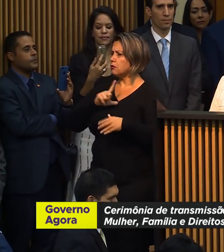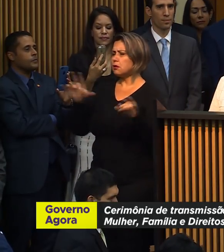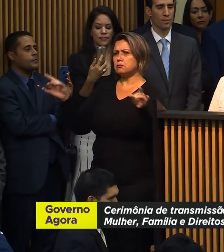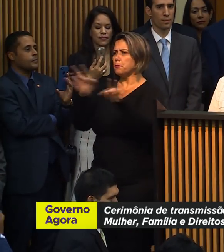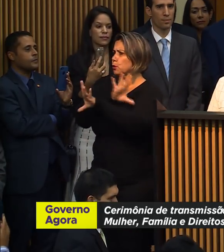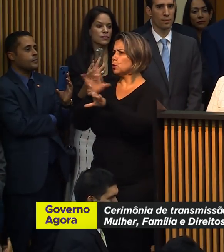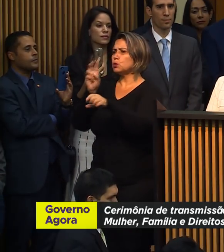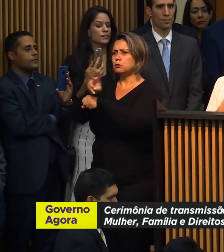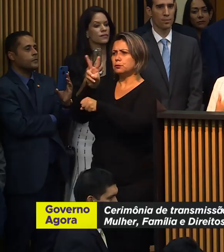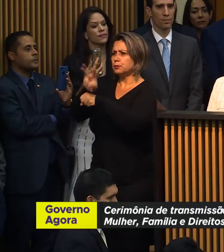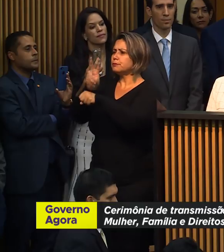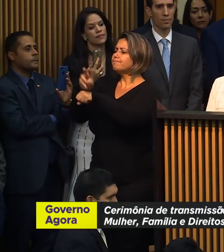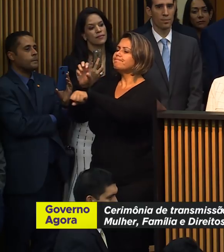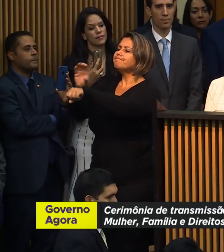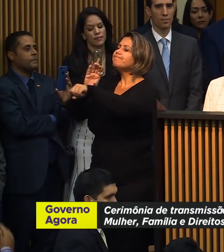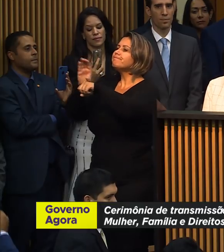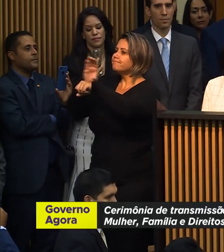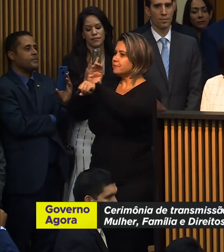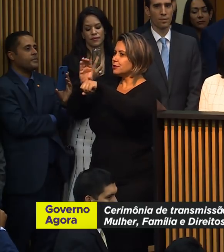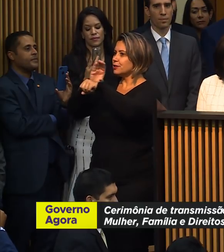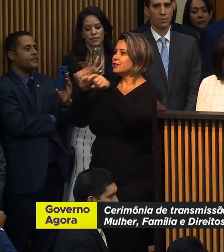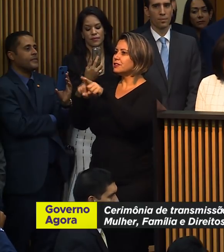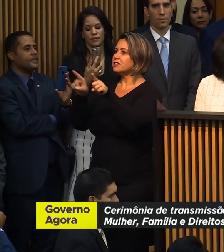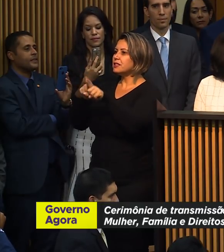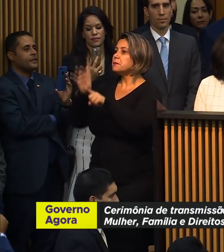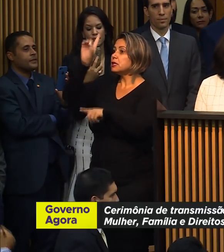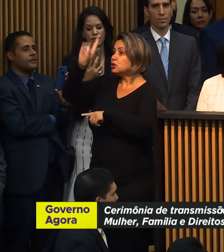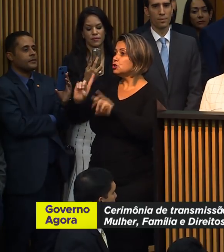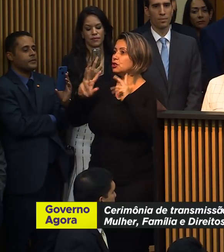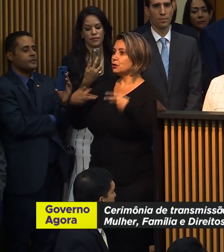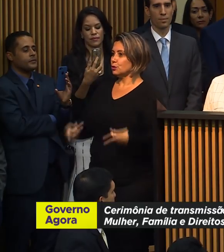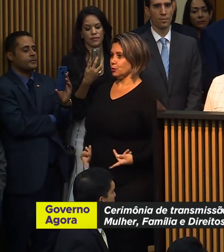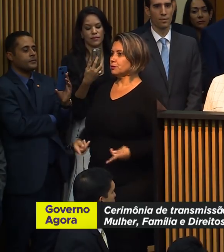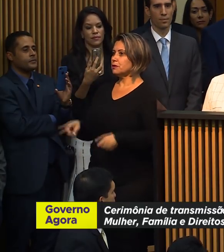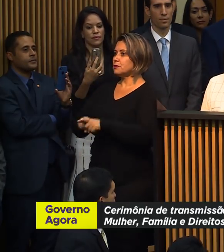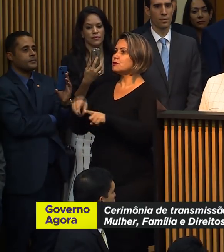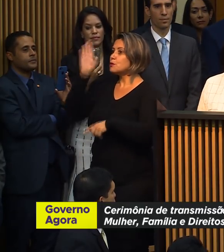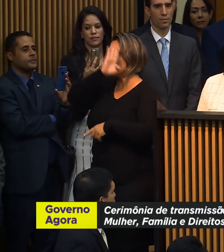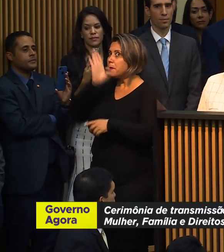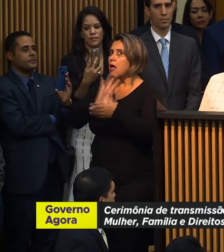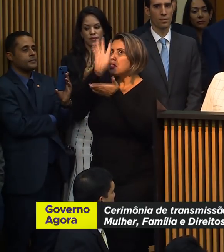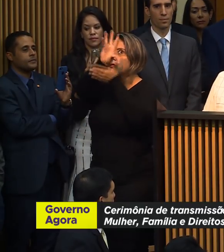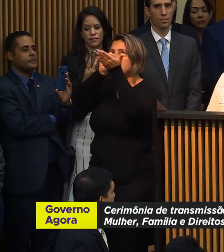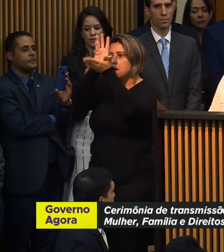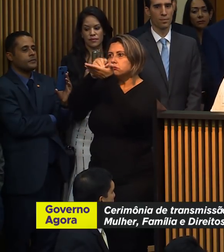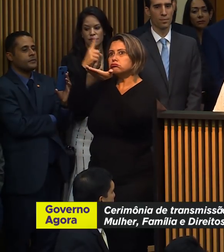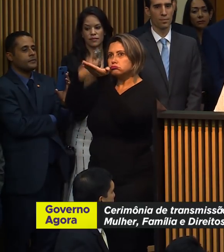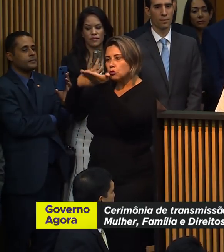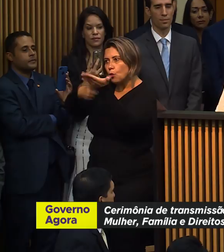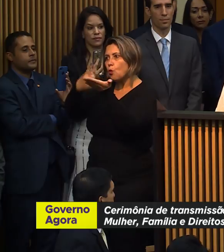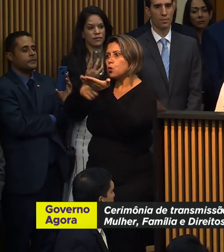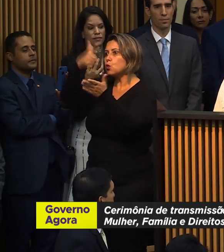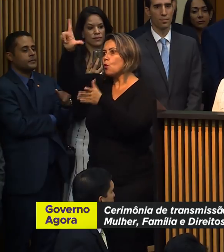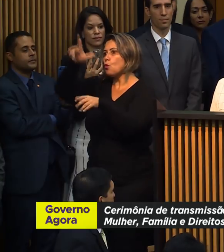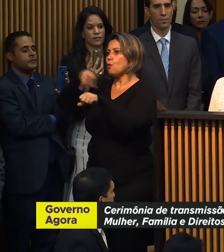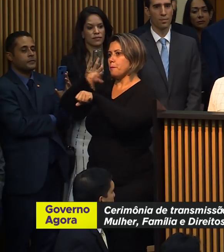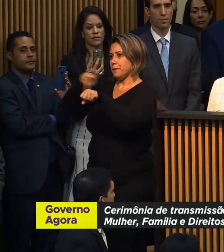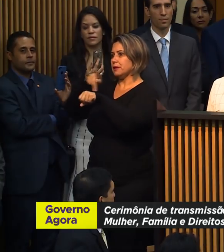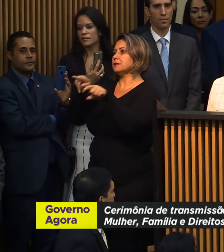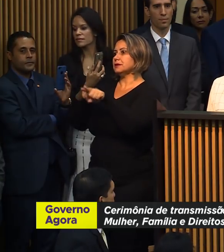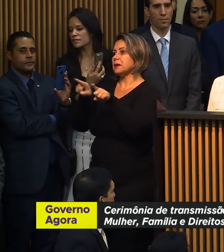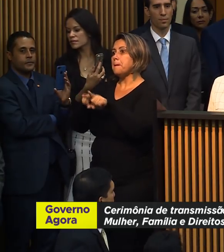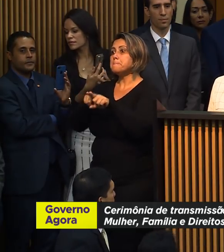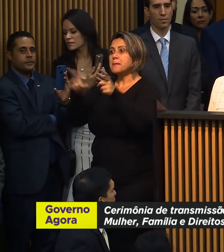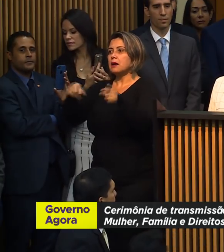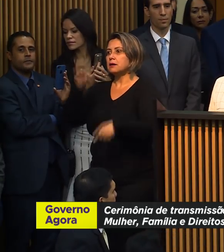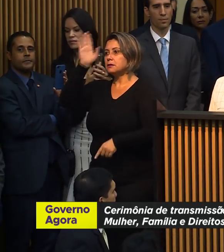nossa Constituição e pelo Tratado Internacional de Direitos Humanos, do qual o Brasil é signatário. Mas as mulheres terão prioridade